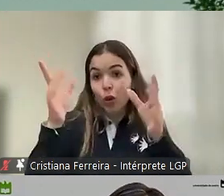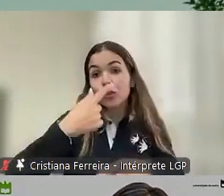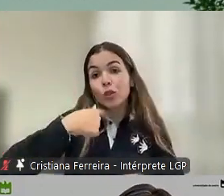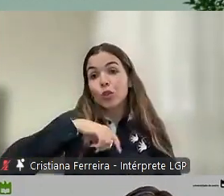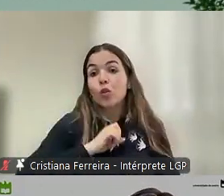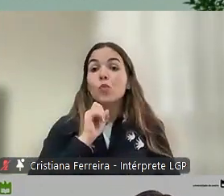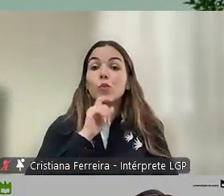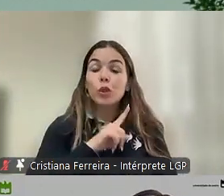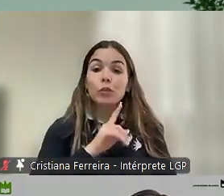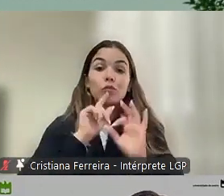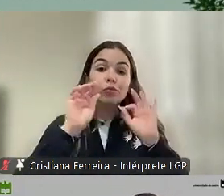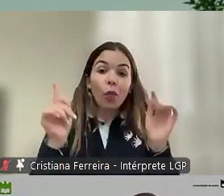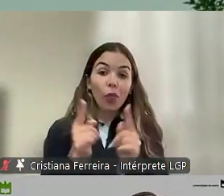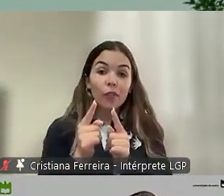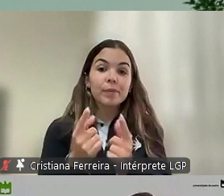breve e muito...